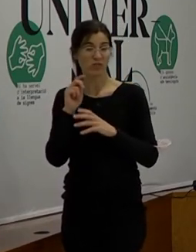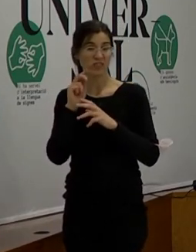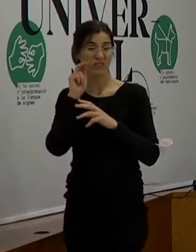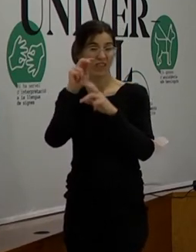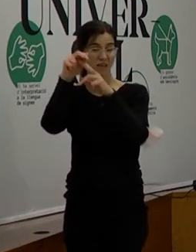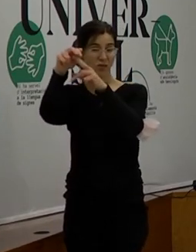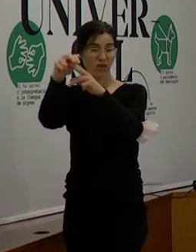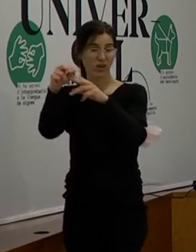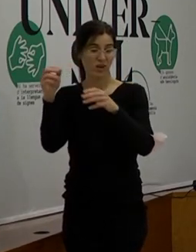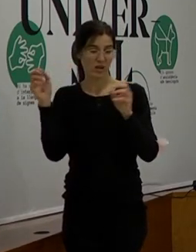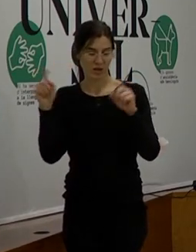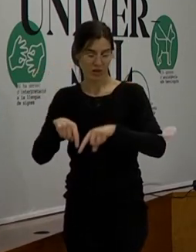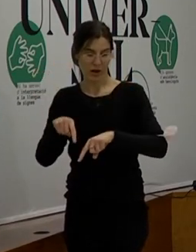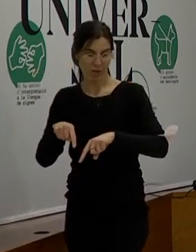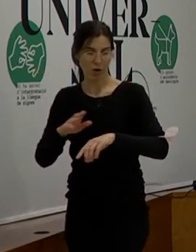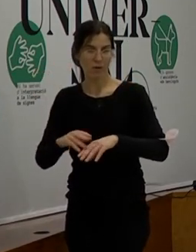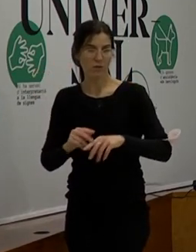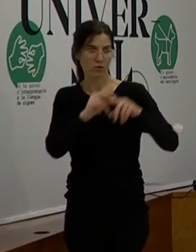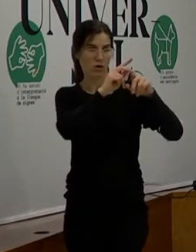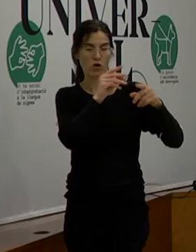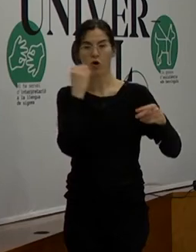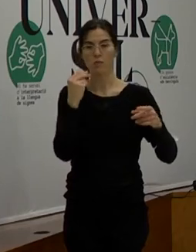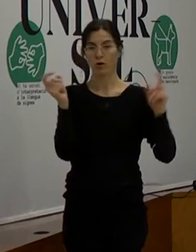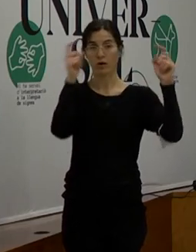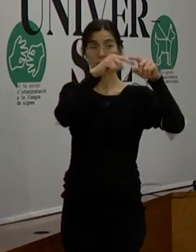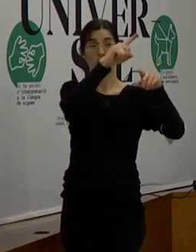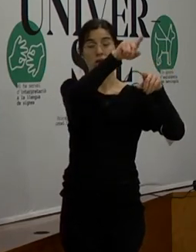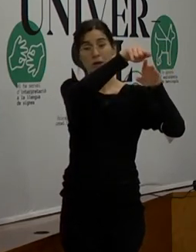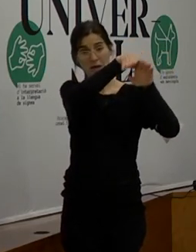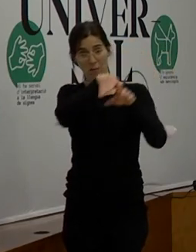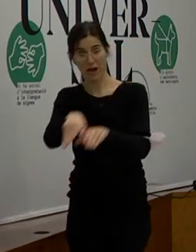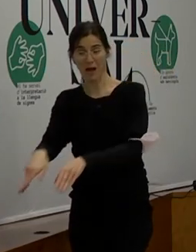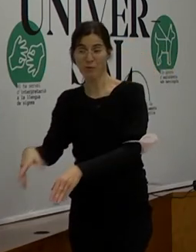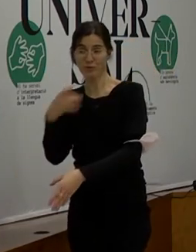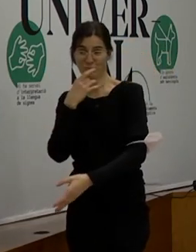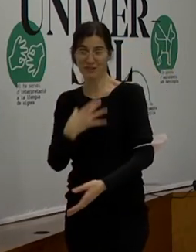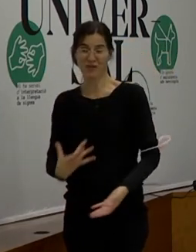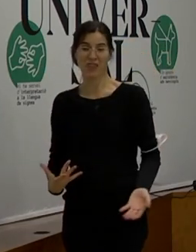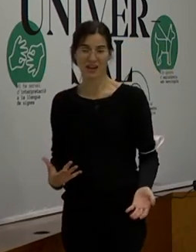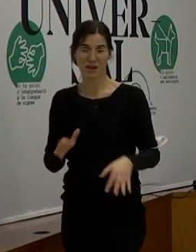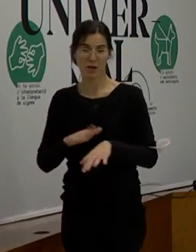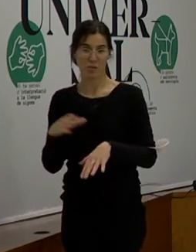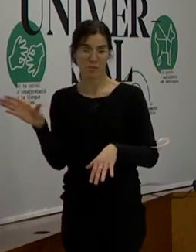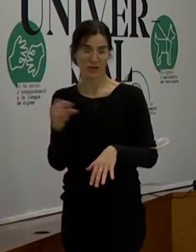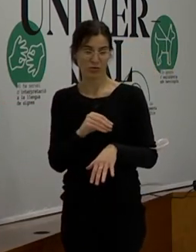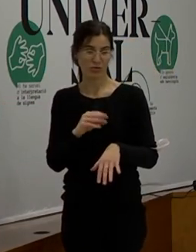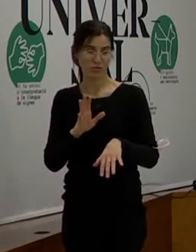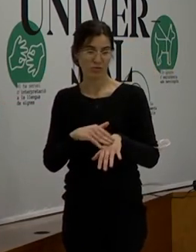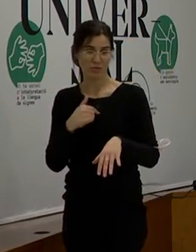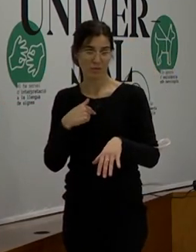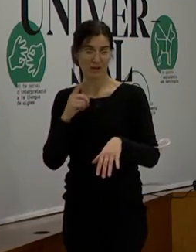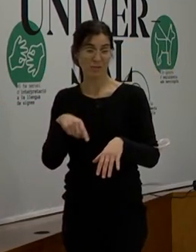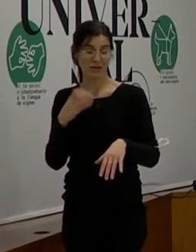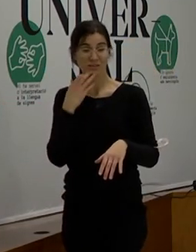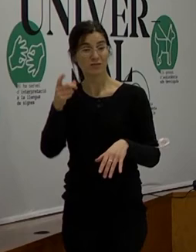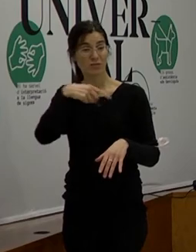a baix per pujar. Dic, tio, queda arriba i bajamos. Mucho más fácil, no? Per tots i per mi també. Si